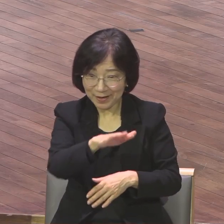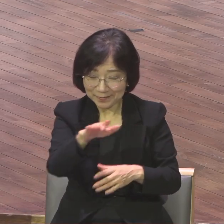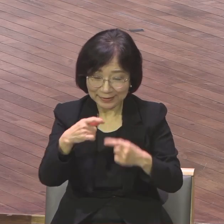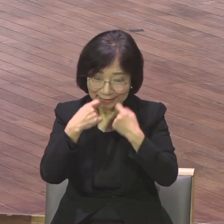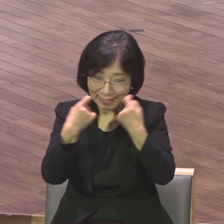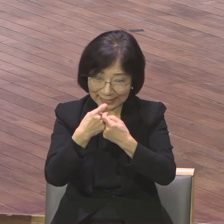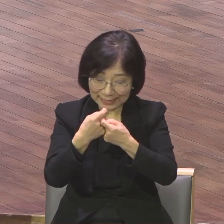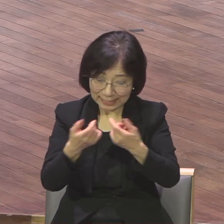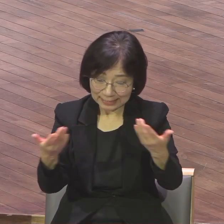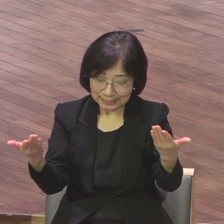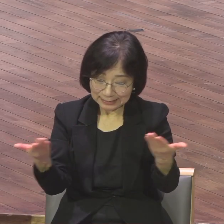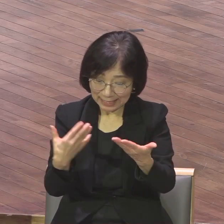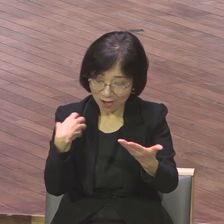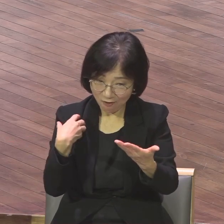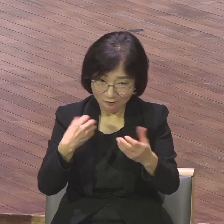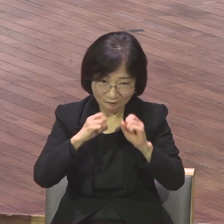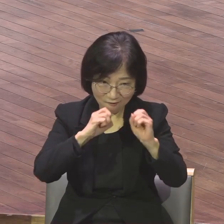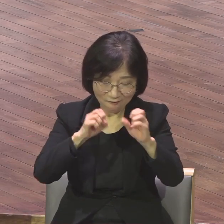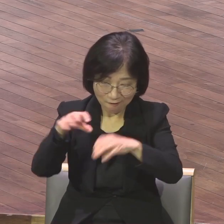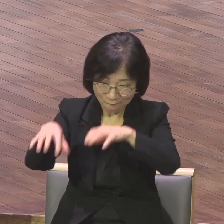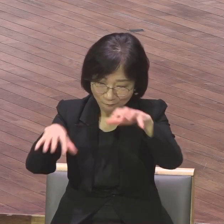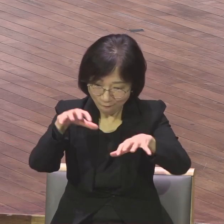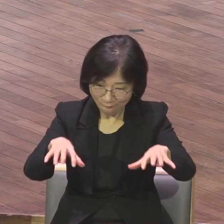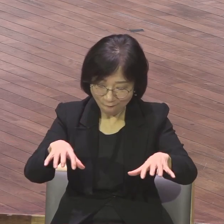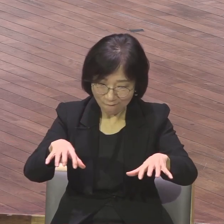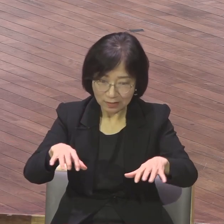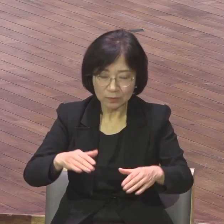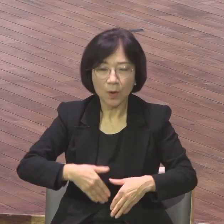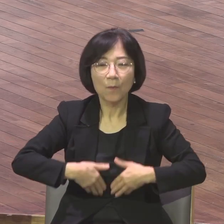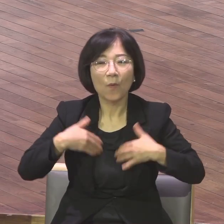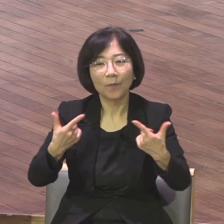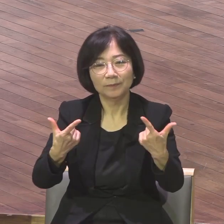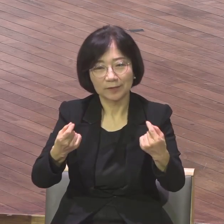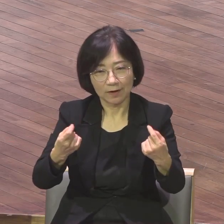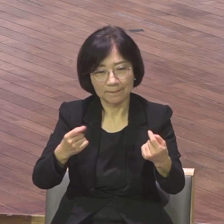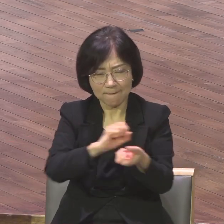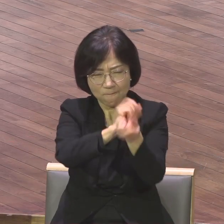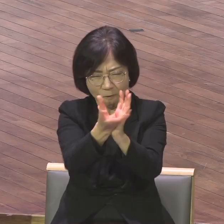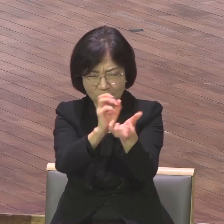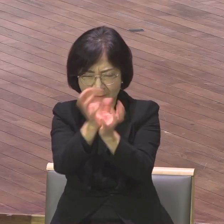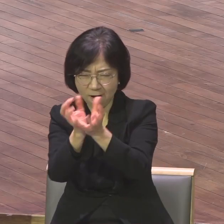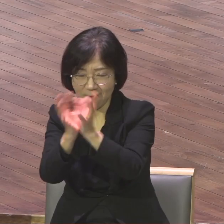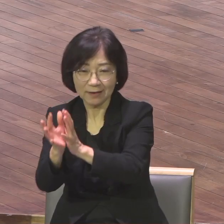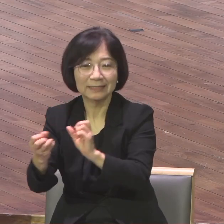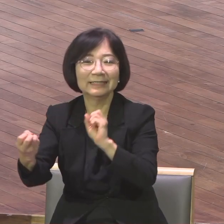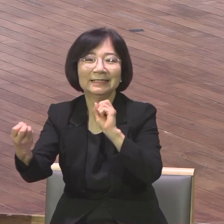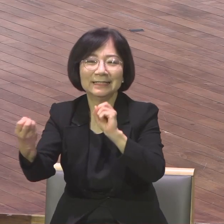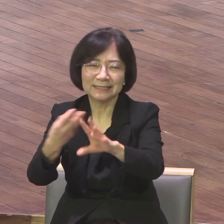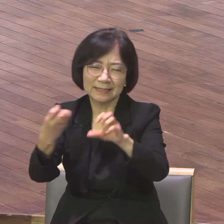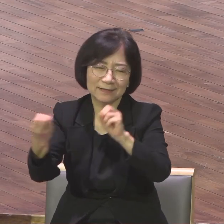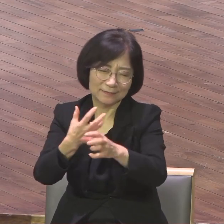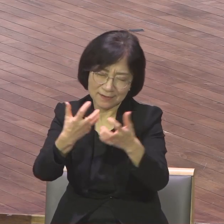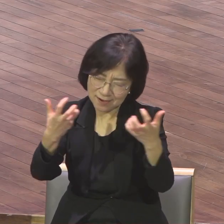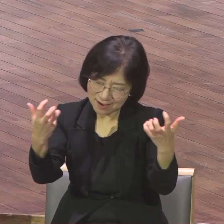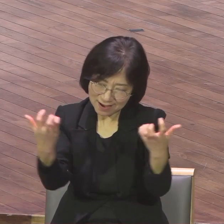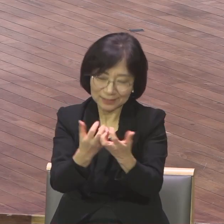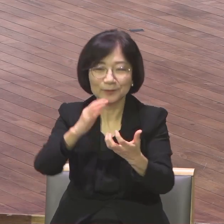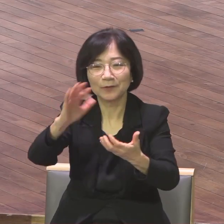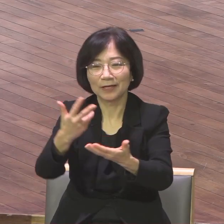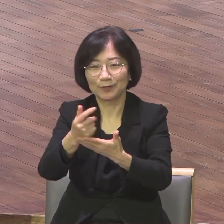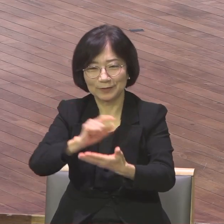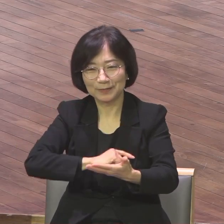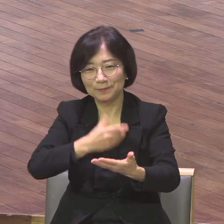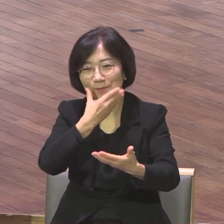와서 활짝 꽃을 그렇게 피우는 그런 증거들이 있기를 주님으로 축복합니다. 두